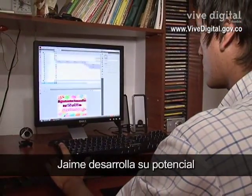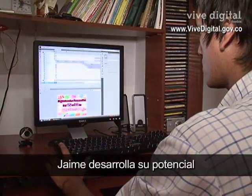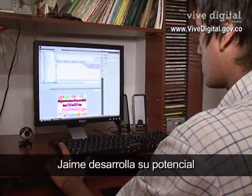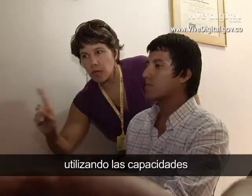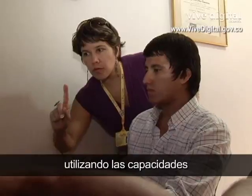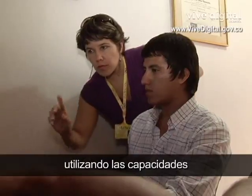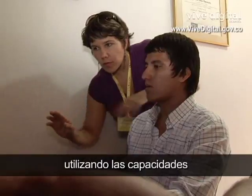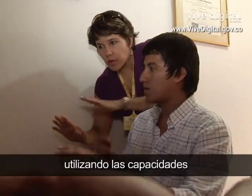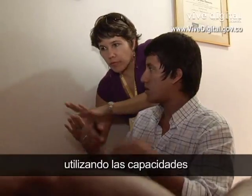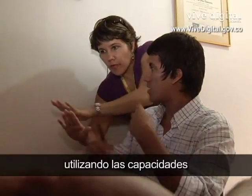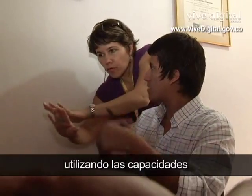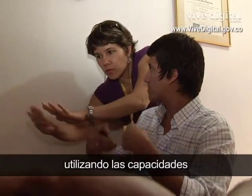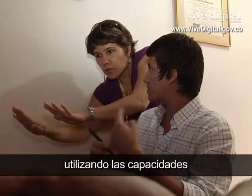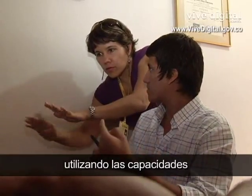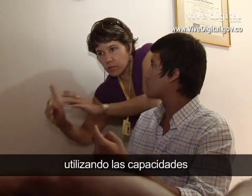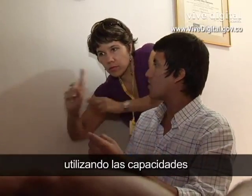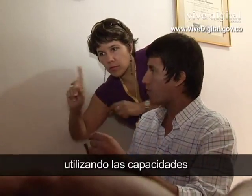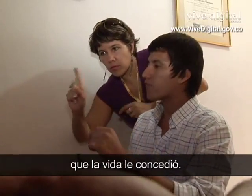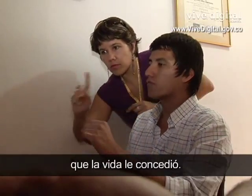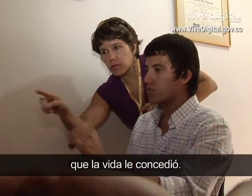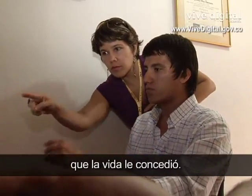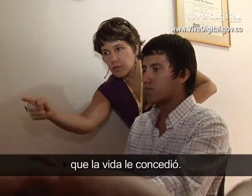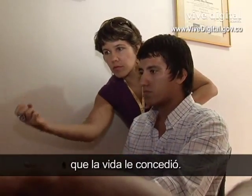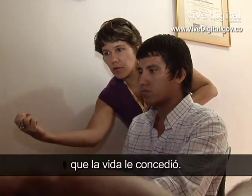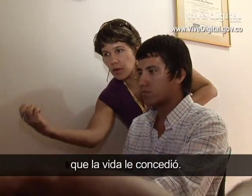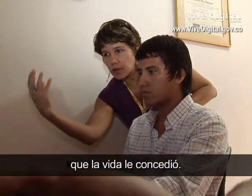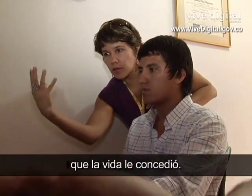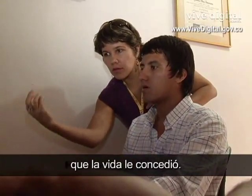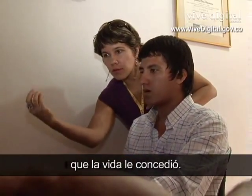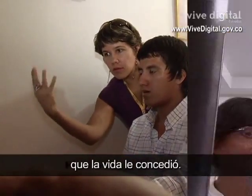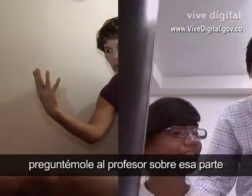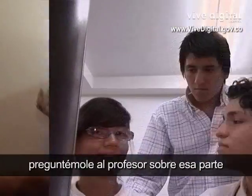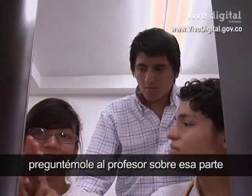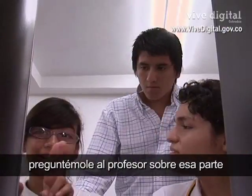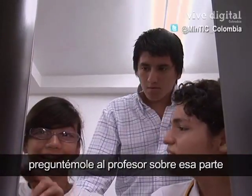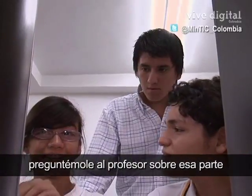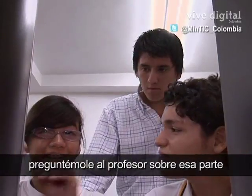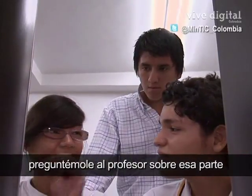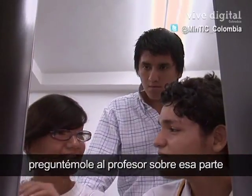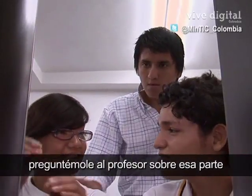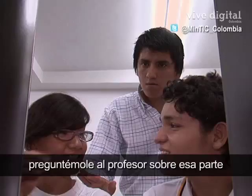potencial utilizando las capacidades que la vida le concedió. Preguntémosle al profesor sobre esa parte del